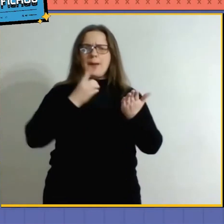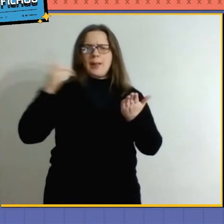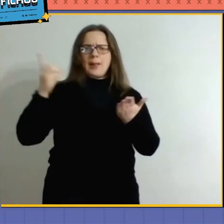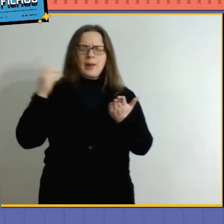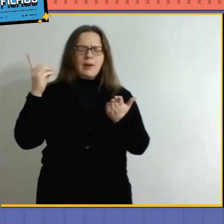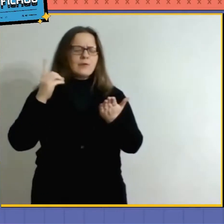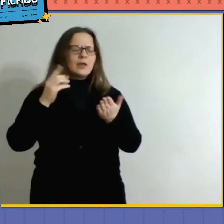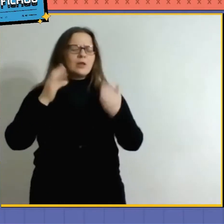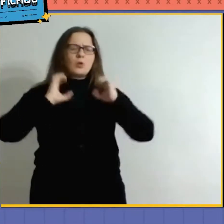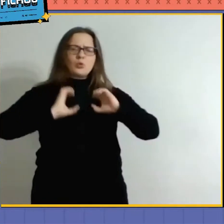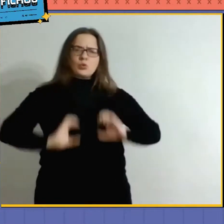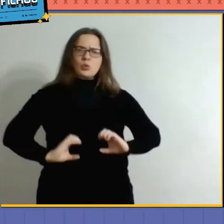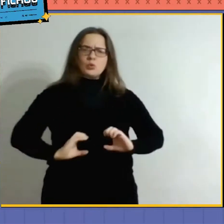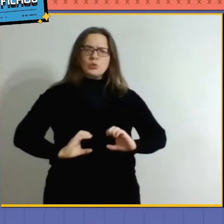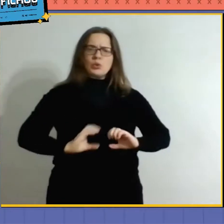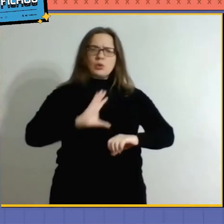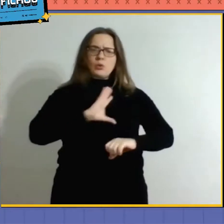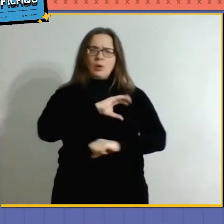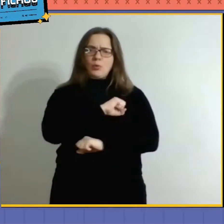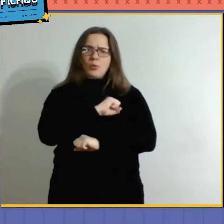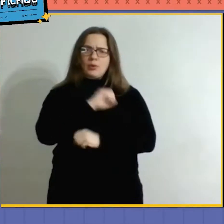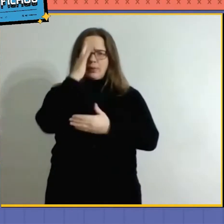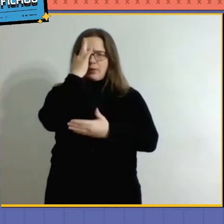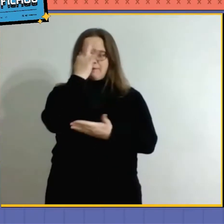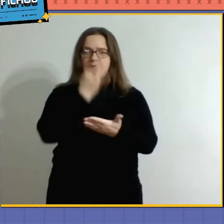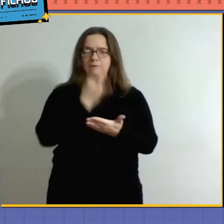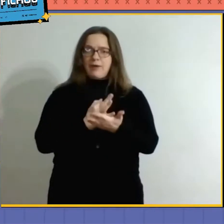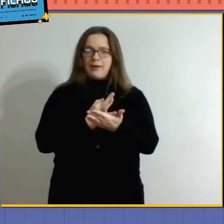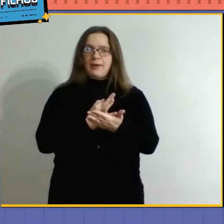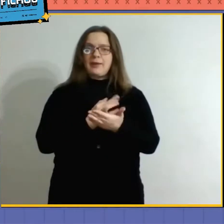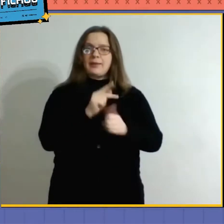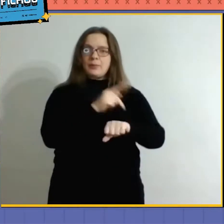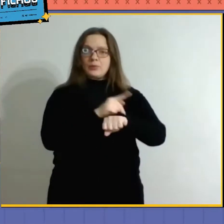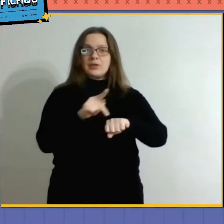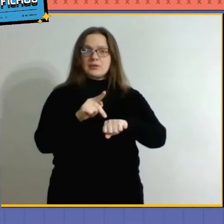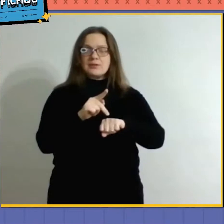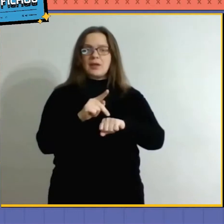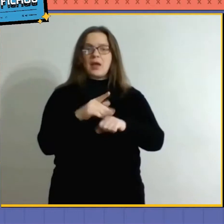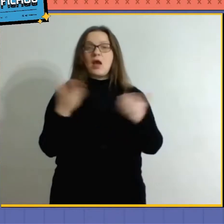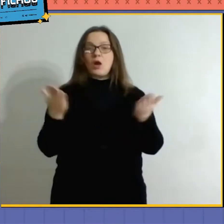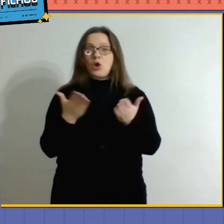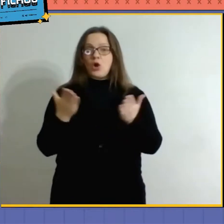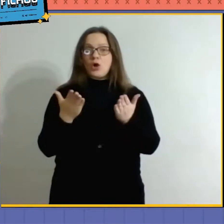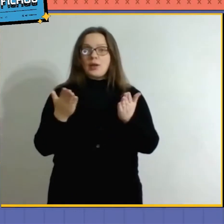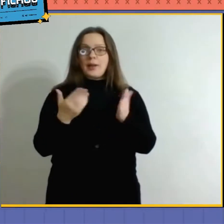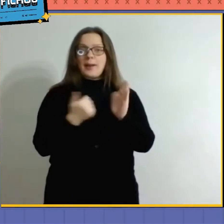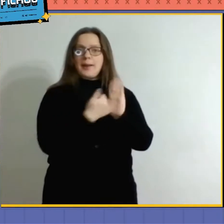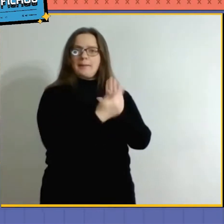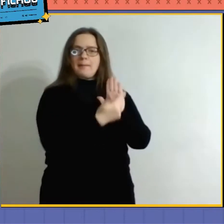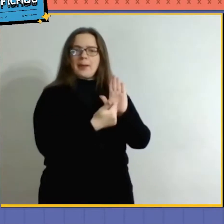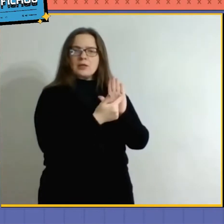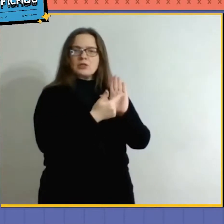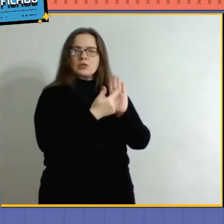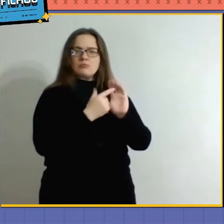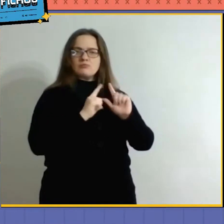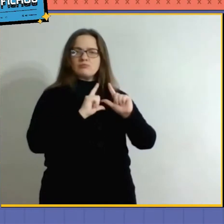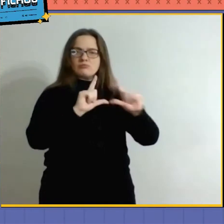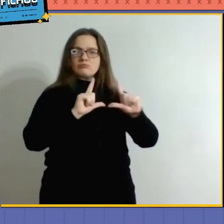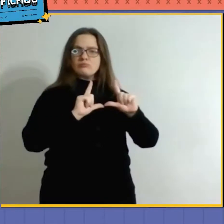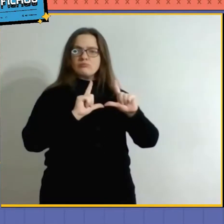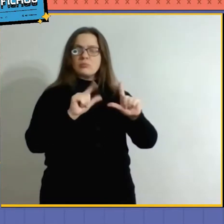e na pureza né então que eles adolescente eu vou mudar aqui alguns slides para vocês né Eu queria